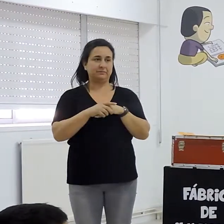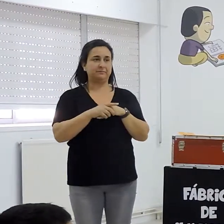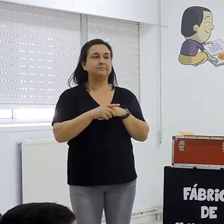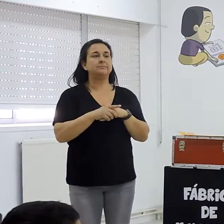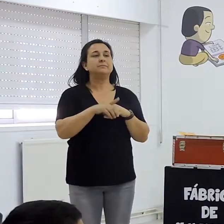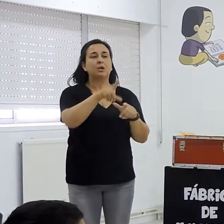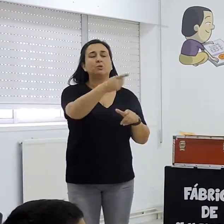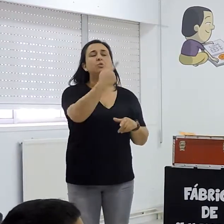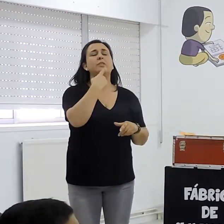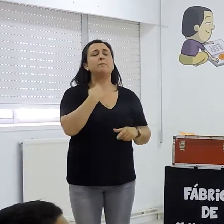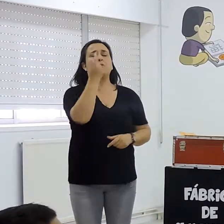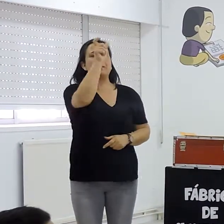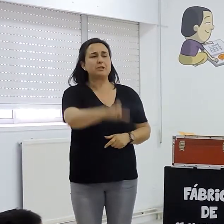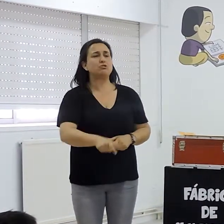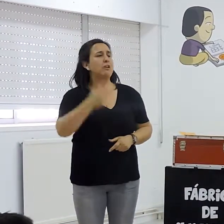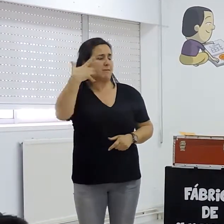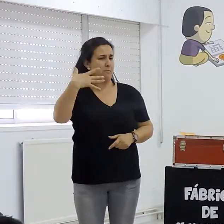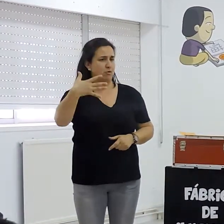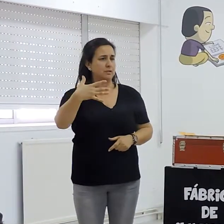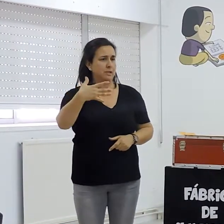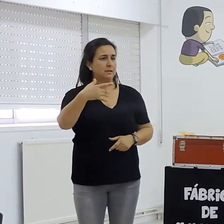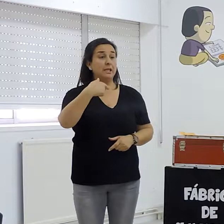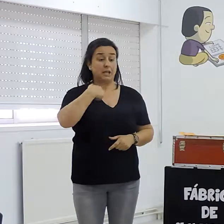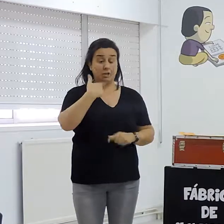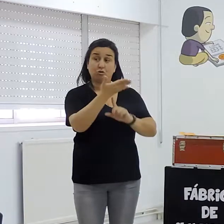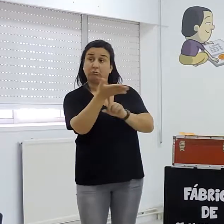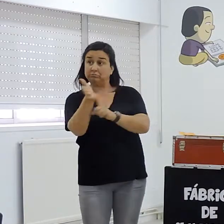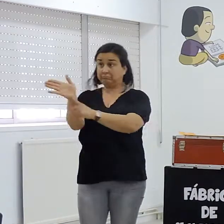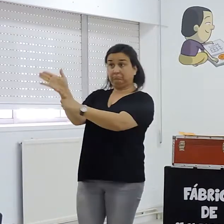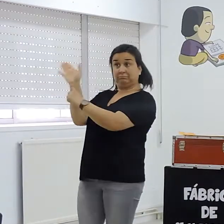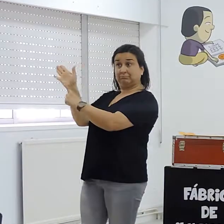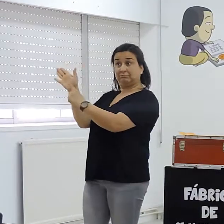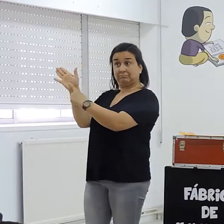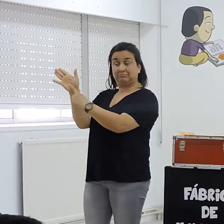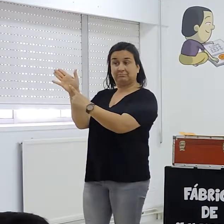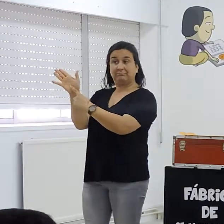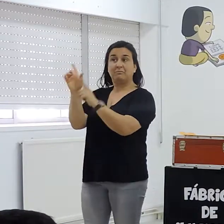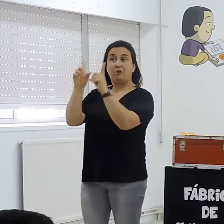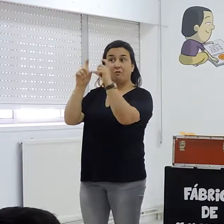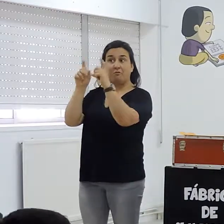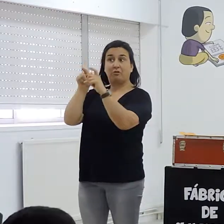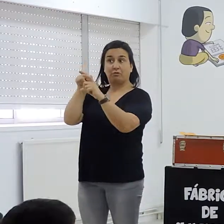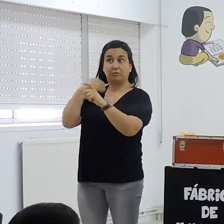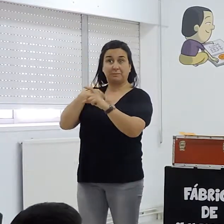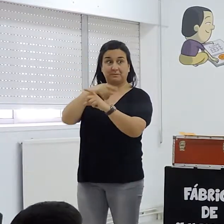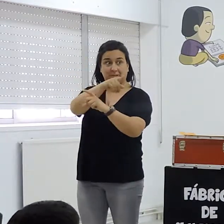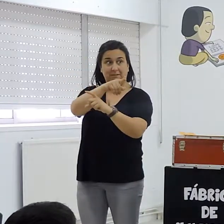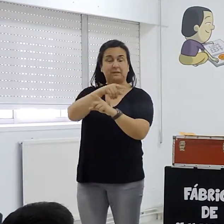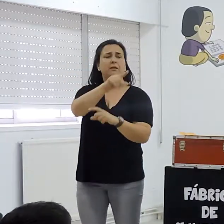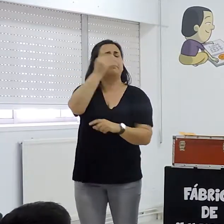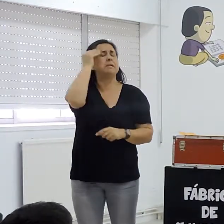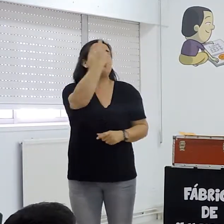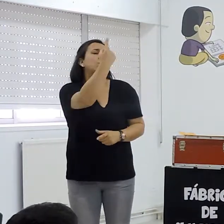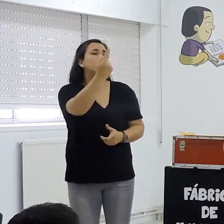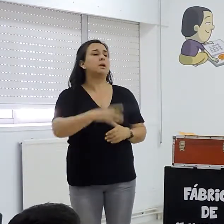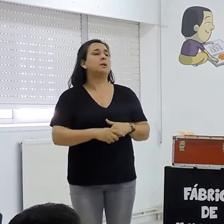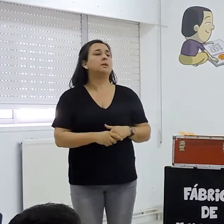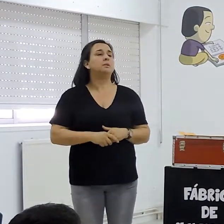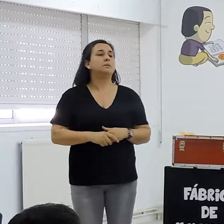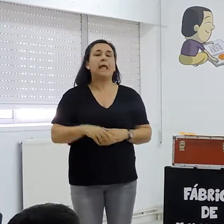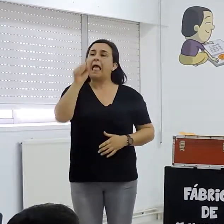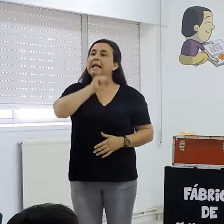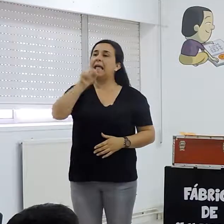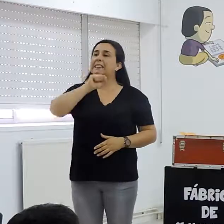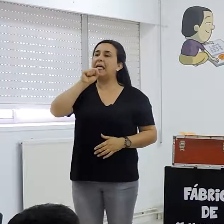persona famosa y lo creas o no, yo os mostraré a todos la fotografía de esa persona. Quien tú quieras. Alejandro